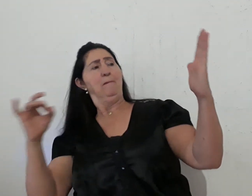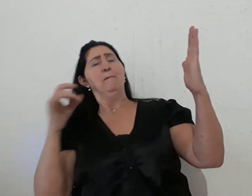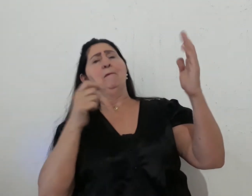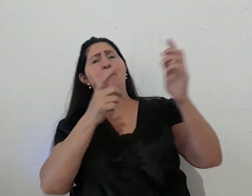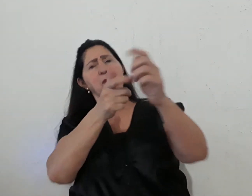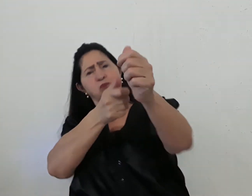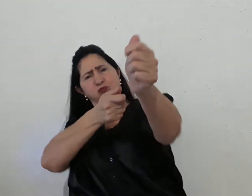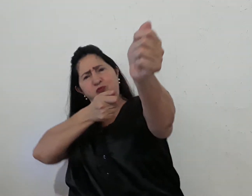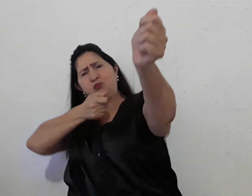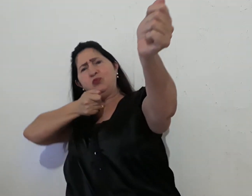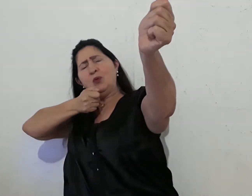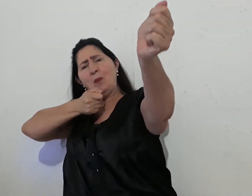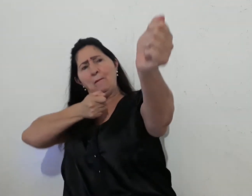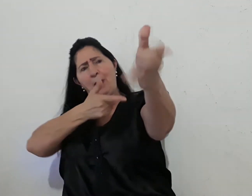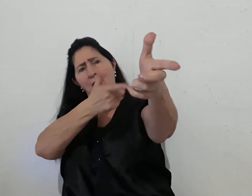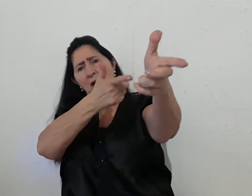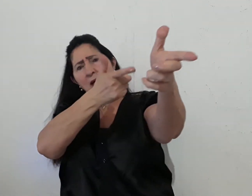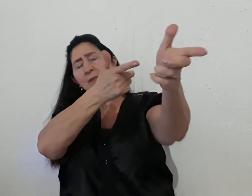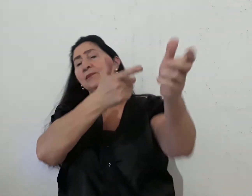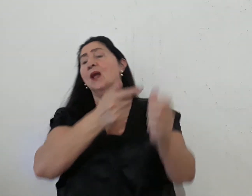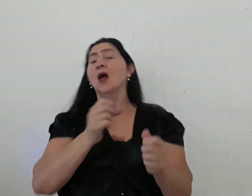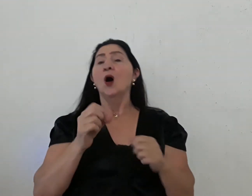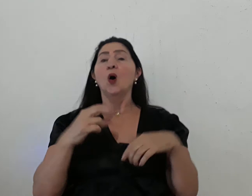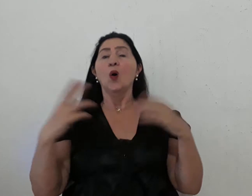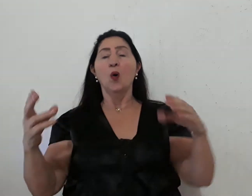flecha, o gol onde entra a bola.